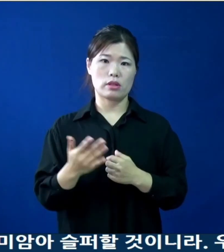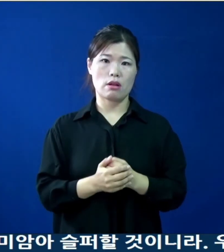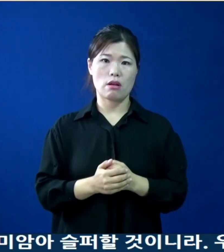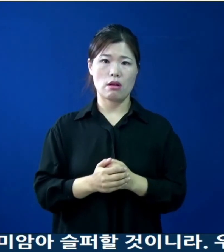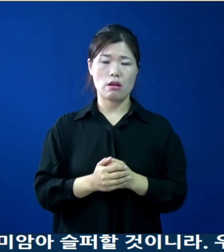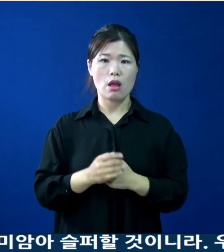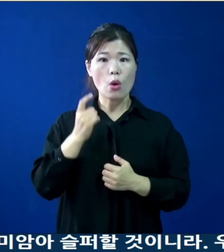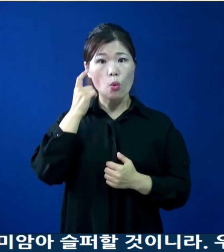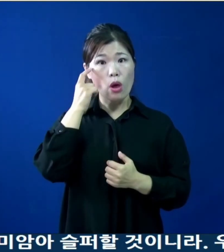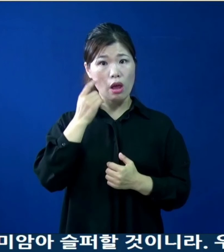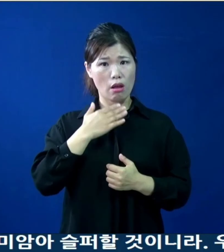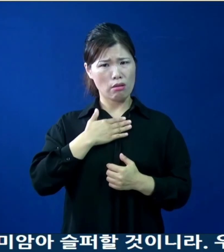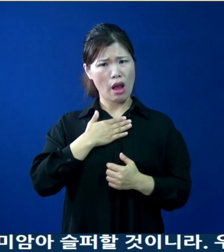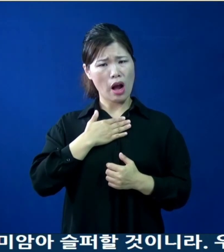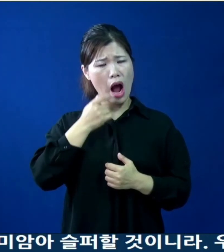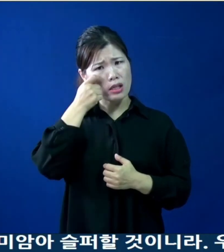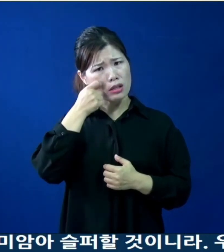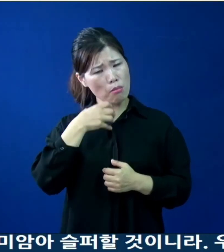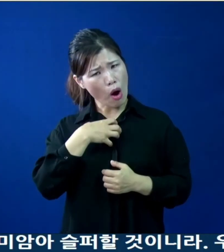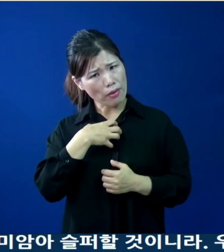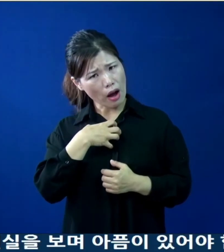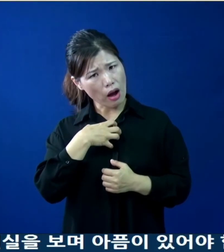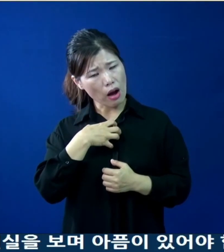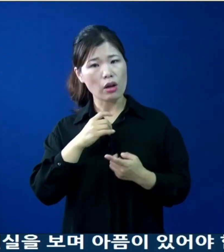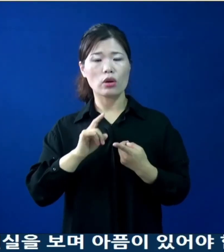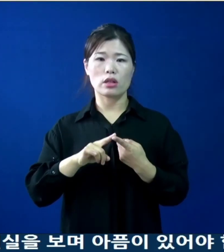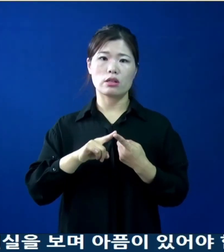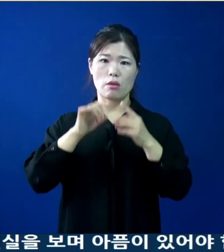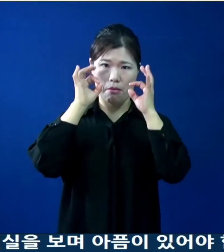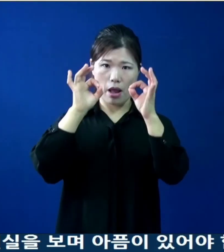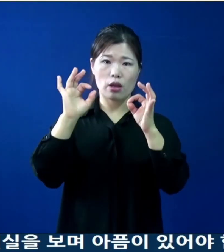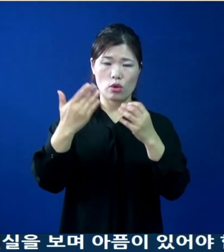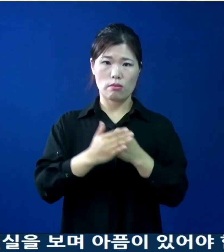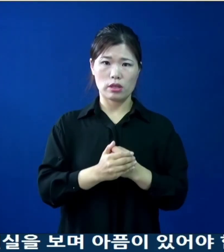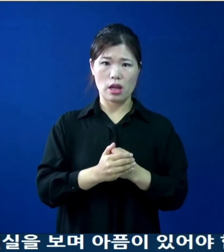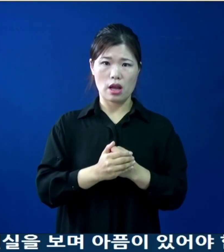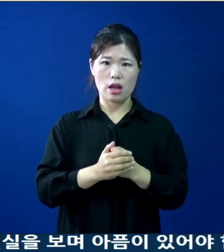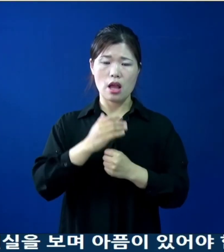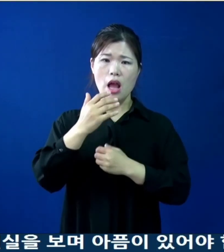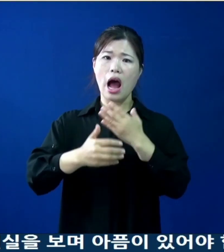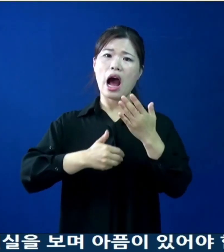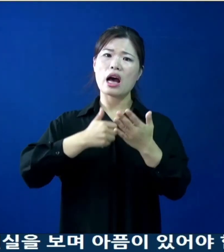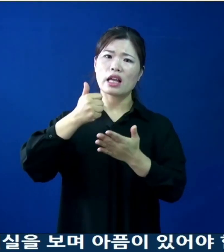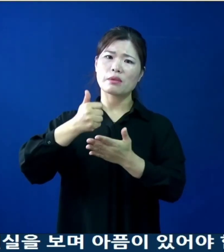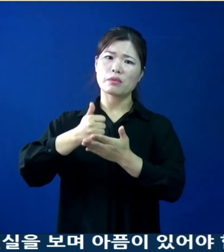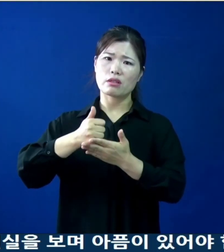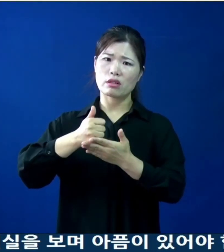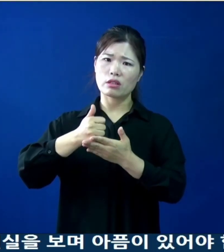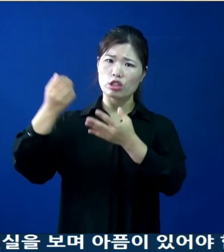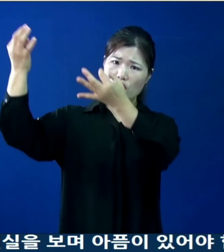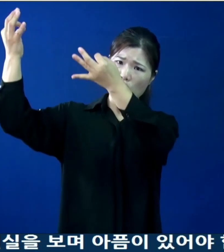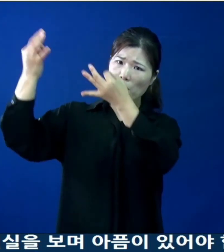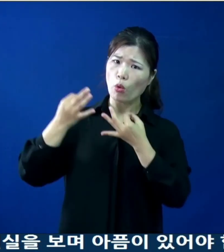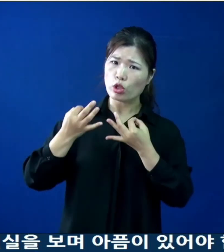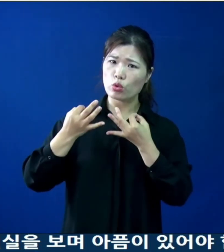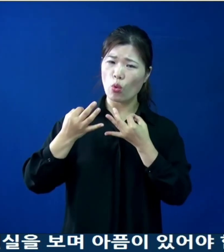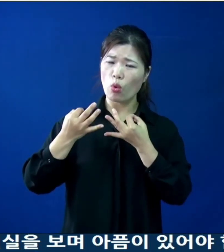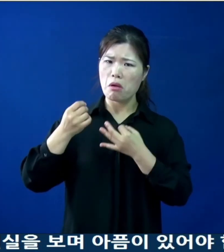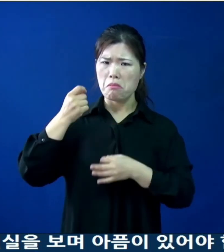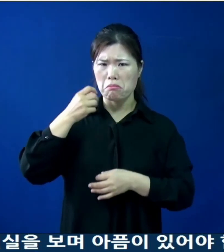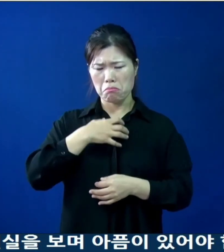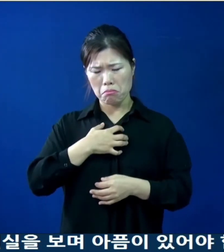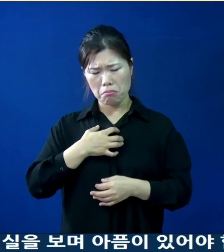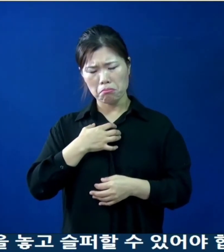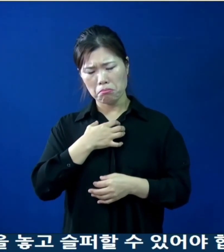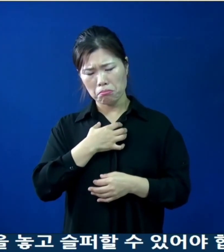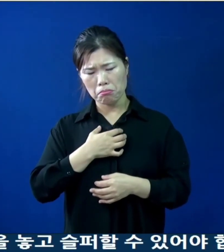왜 슬퍼하는지, 그것을 보면서 하나님이 가슴 아파하신다면 슬퍼해야 됩니다.